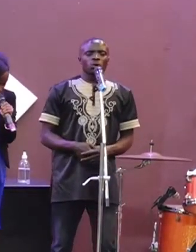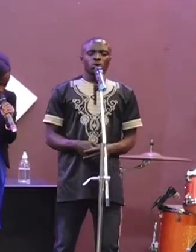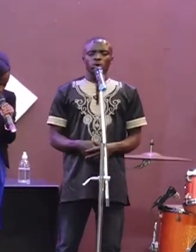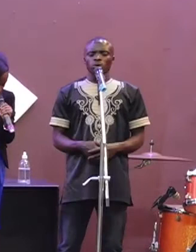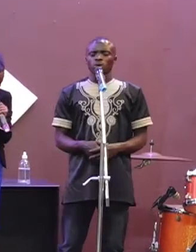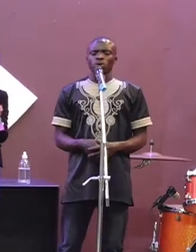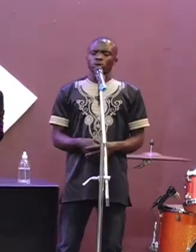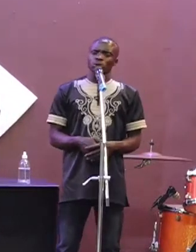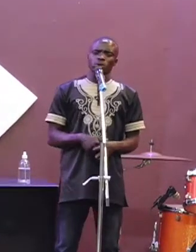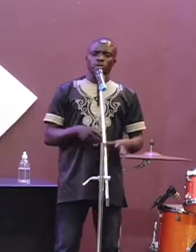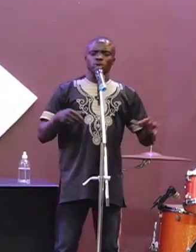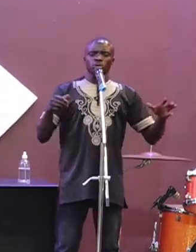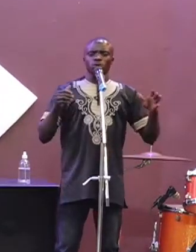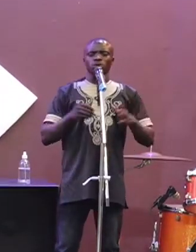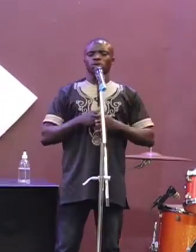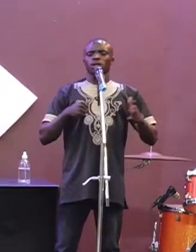chechigo